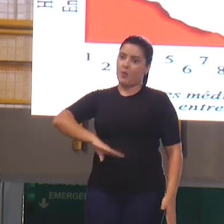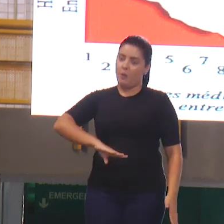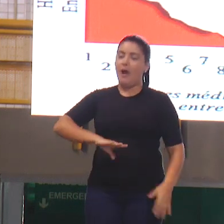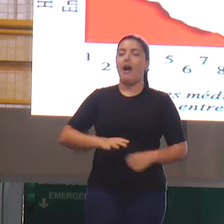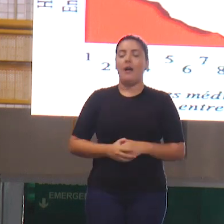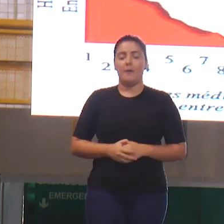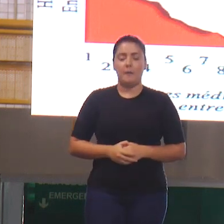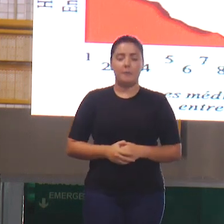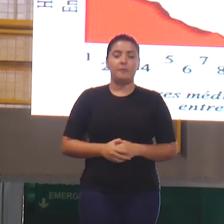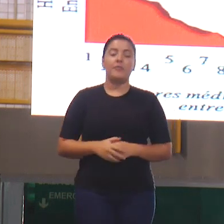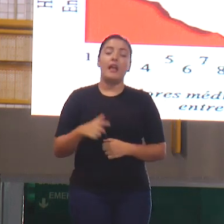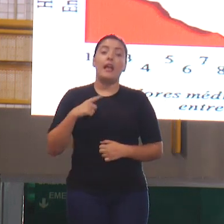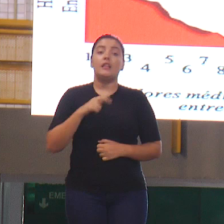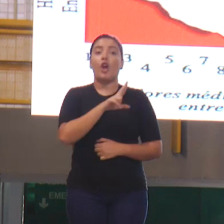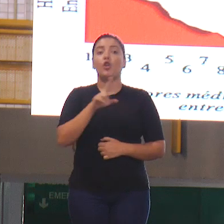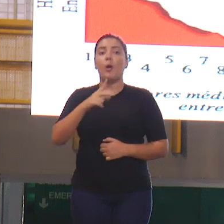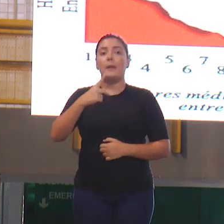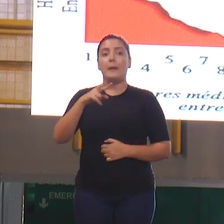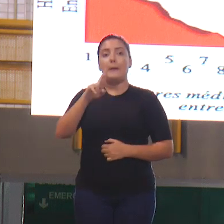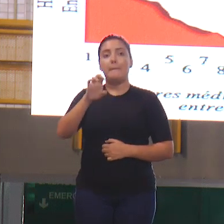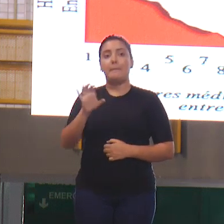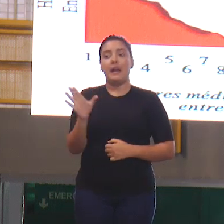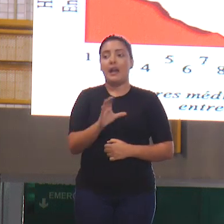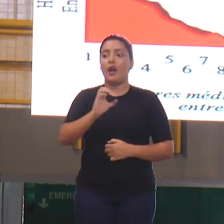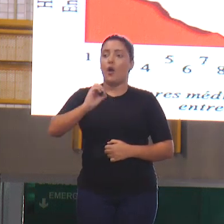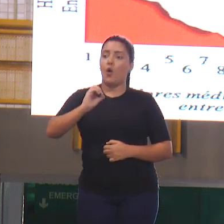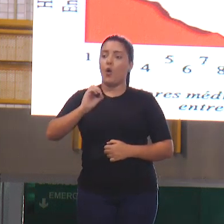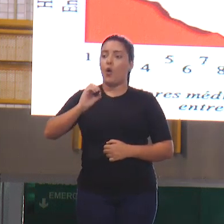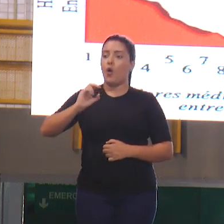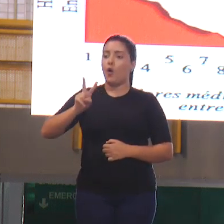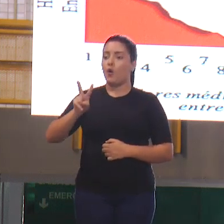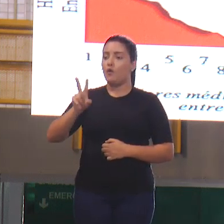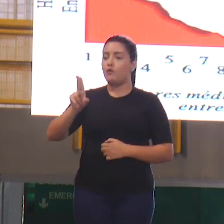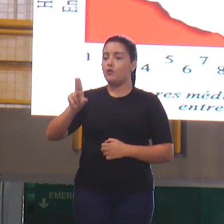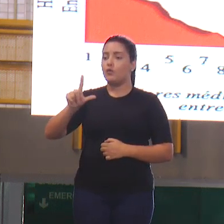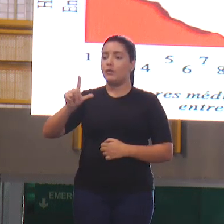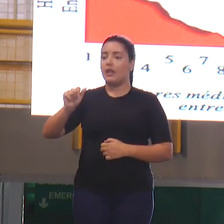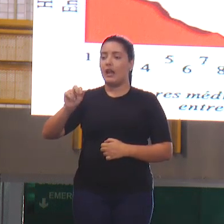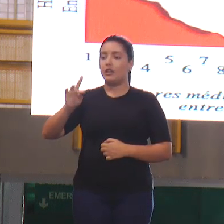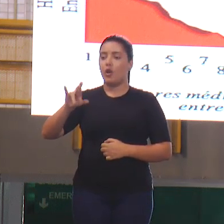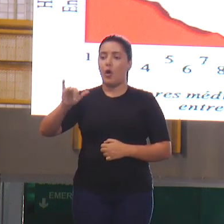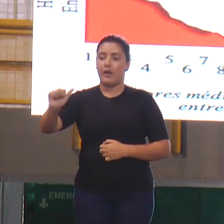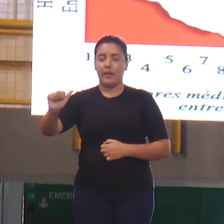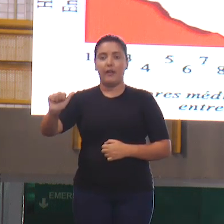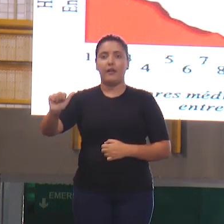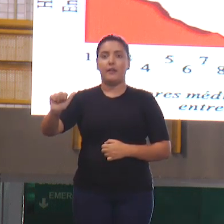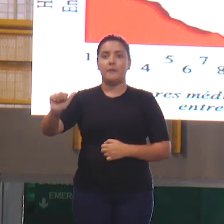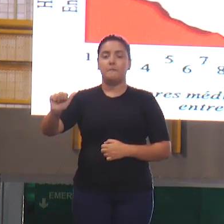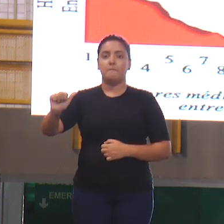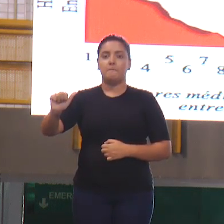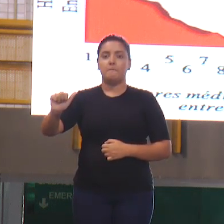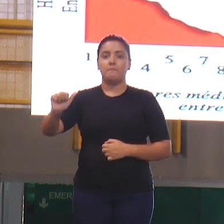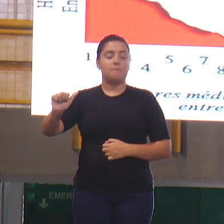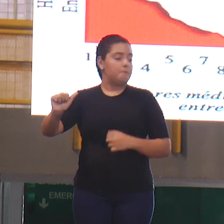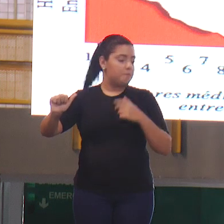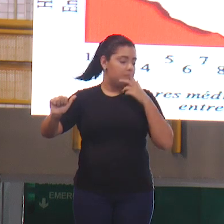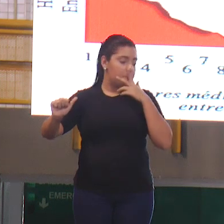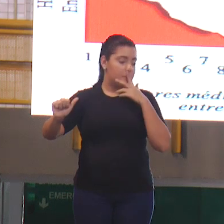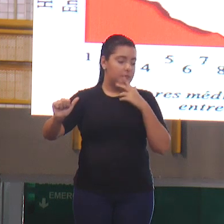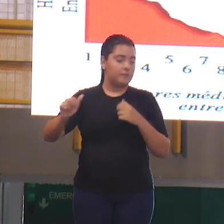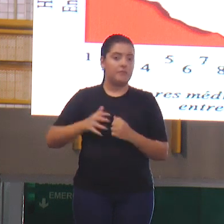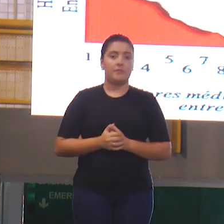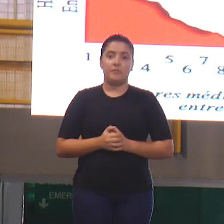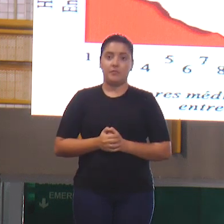fase pré-ovulatória, quais são os hormônios atuantes? Os estrógenos, para a formação de quem? Da camada